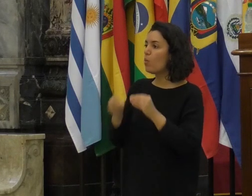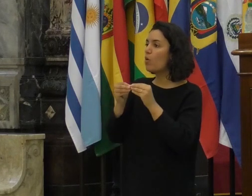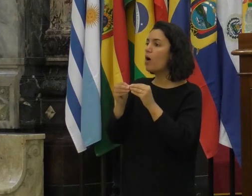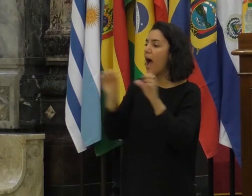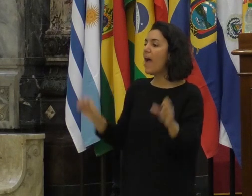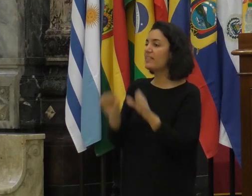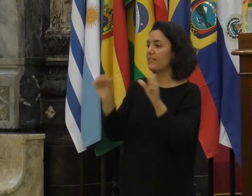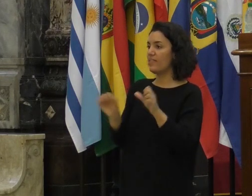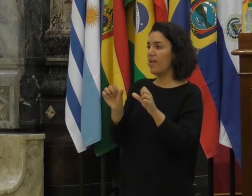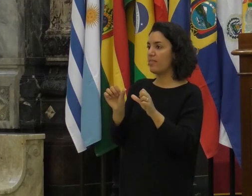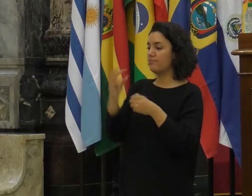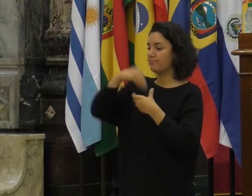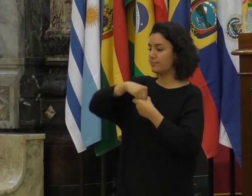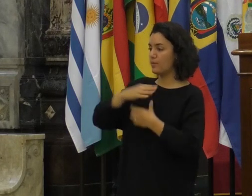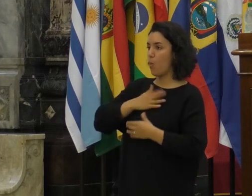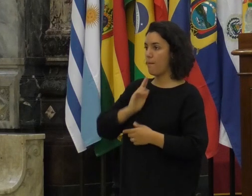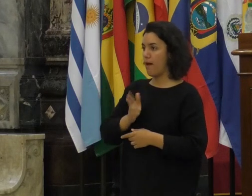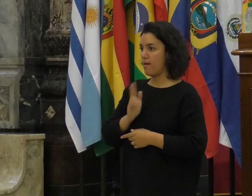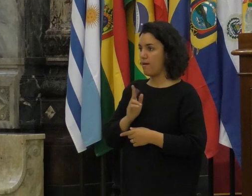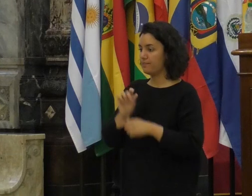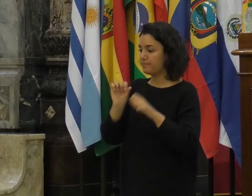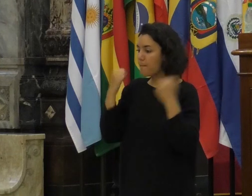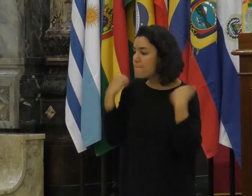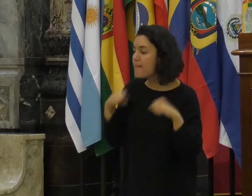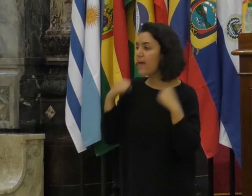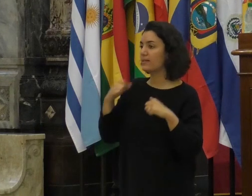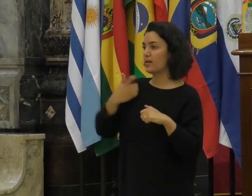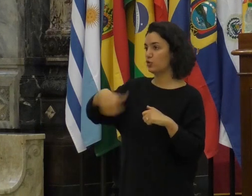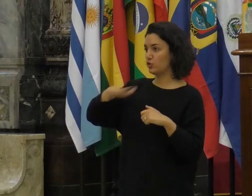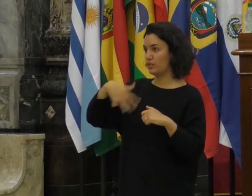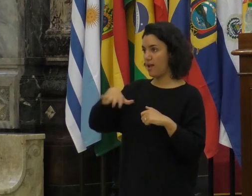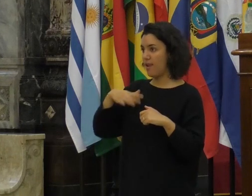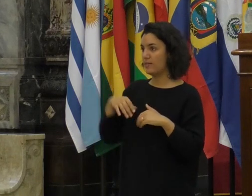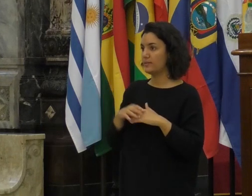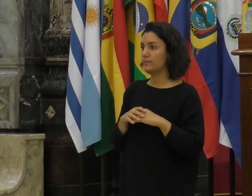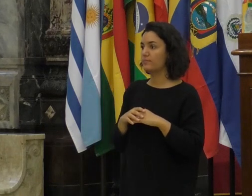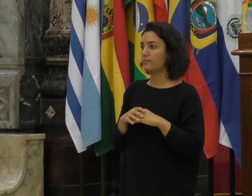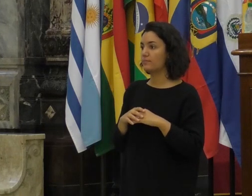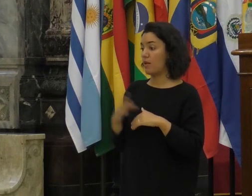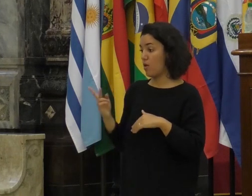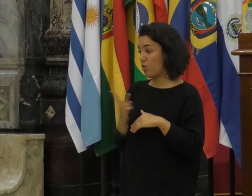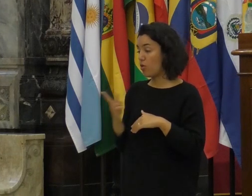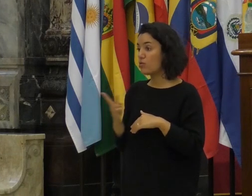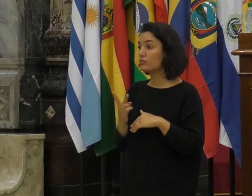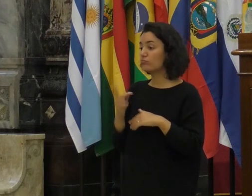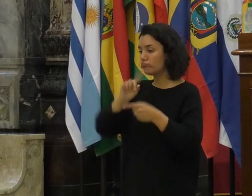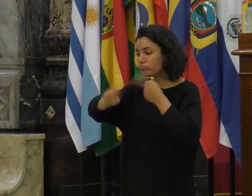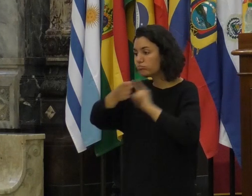humana. Son construcciones y prácticas sociales. Una y otra